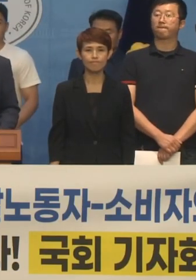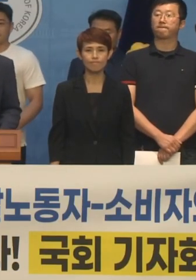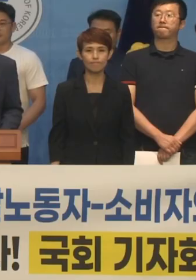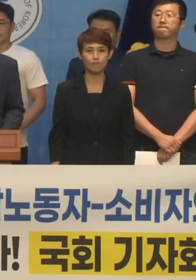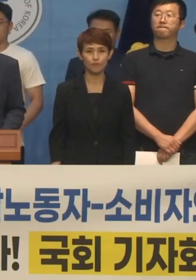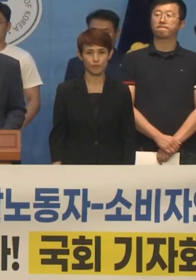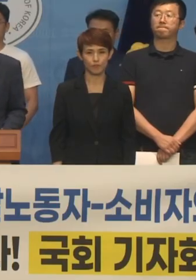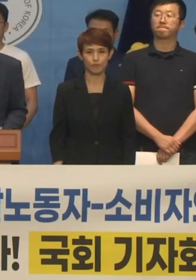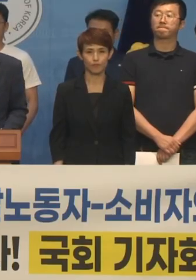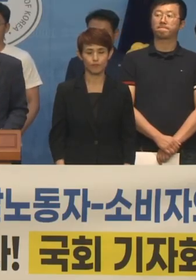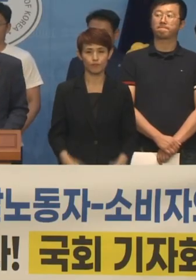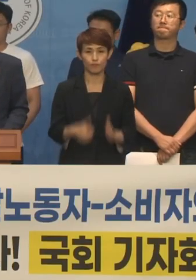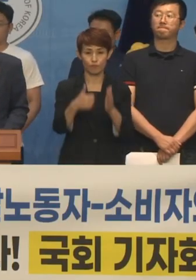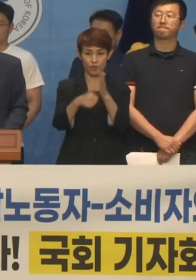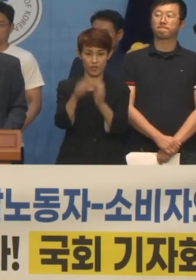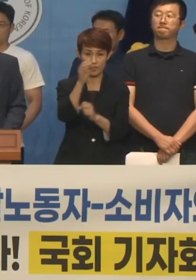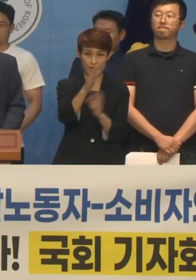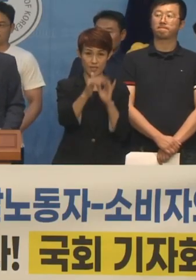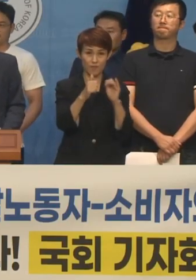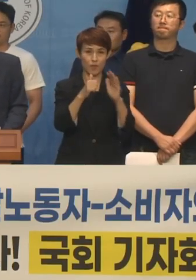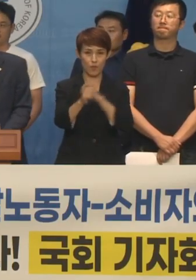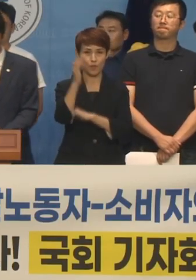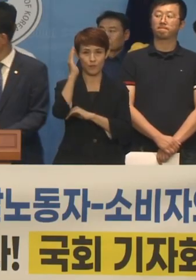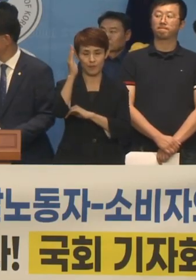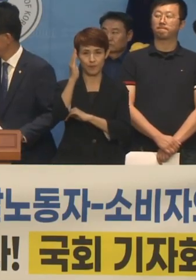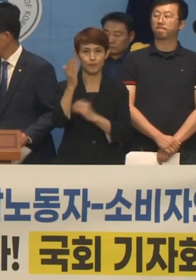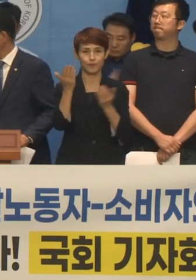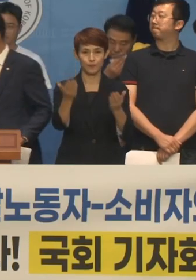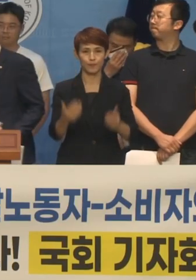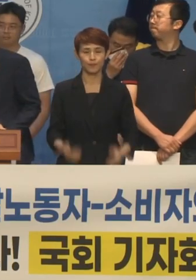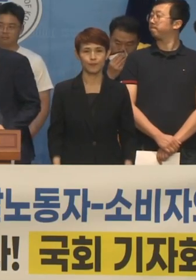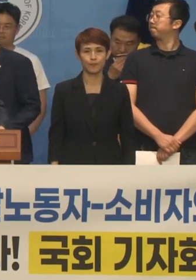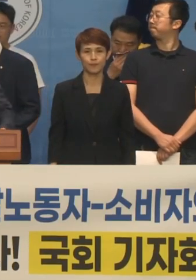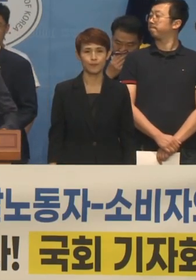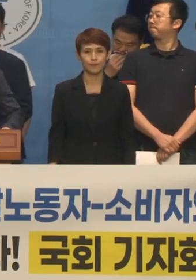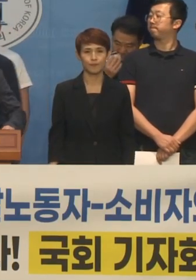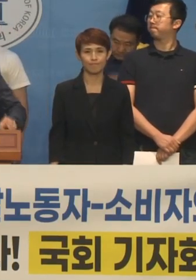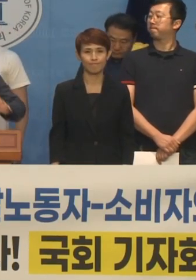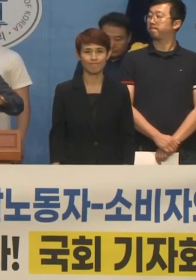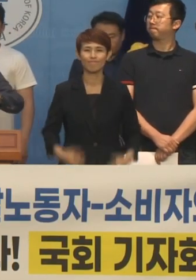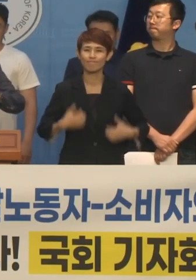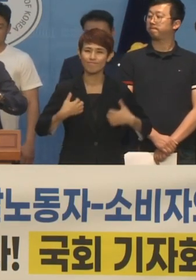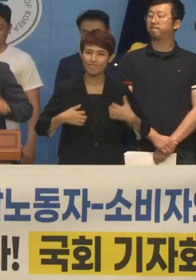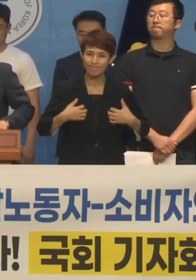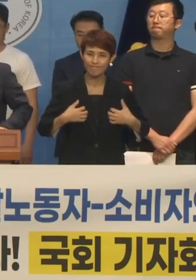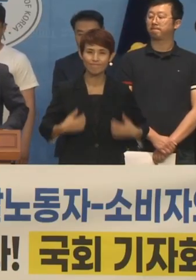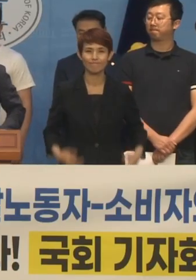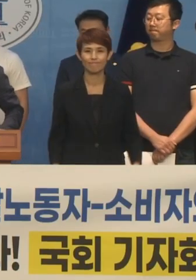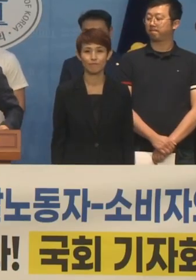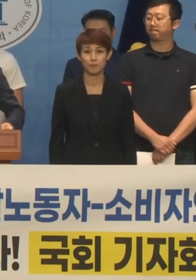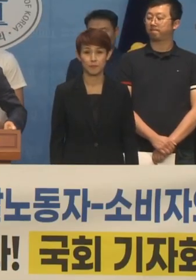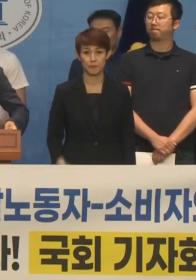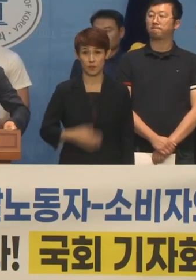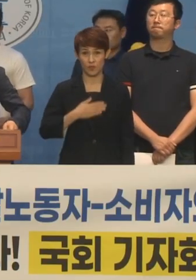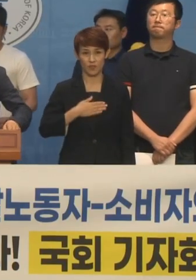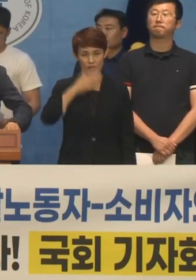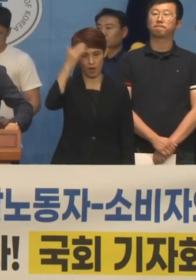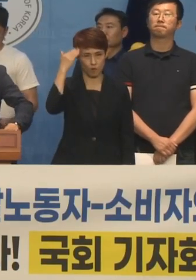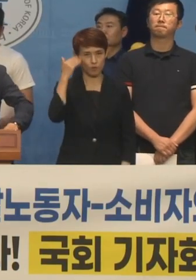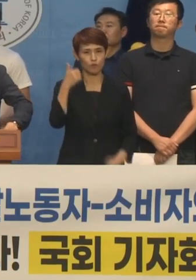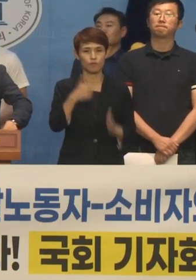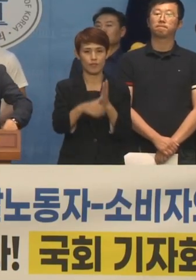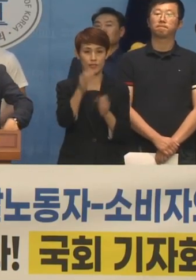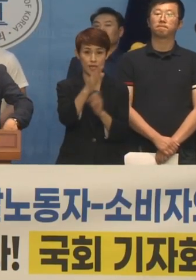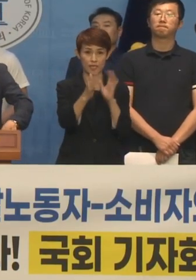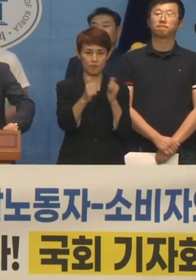이어서 소비자 대표 분의 발언이 있겠습니다. 네, 반갑습니다. 저는